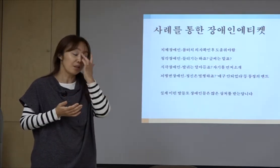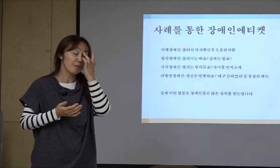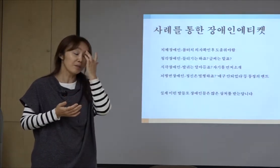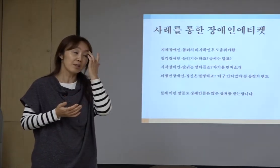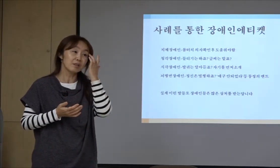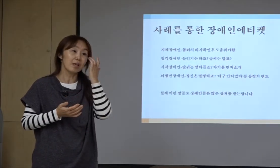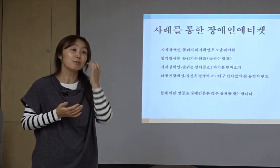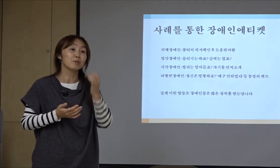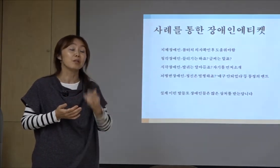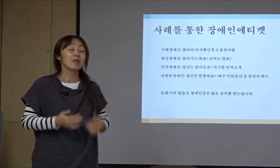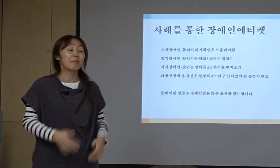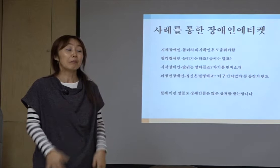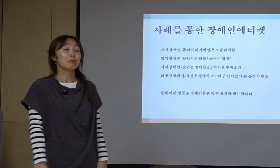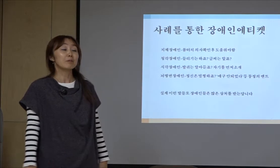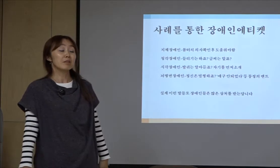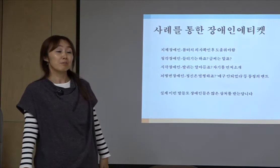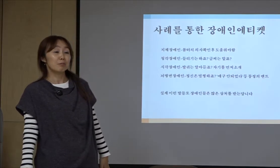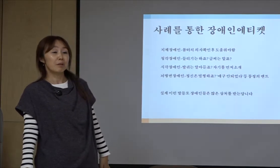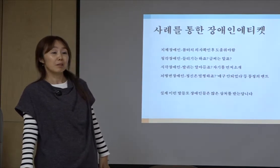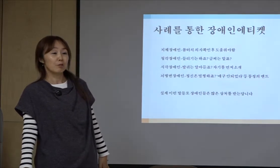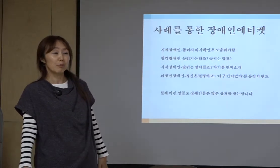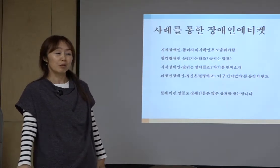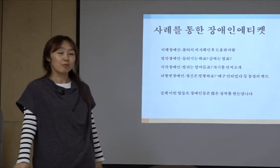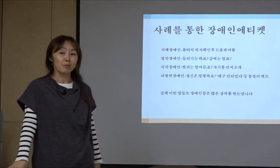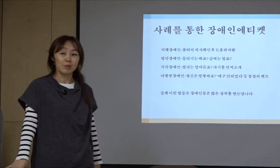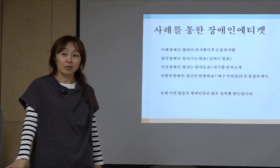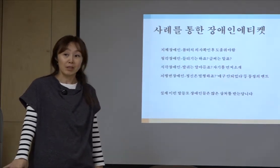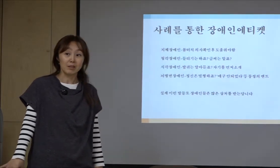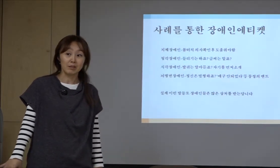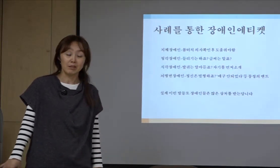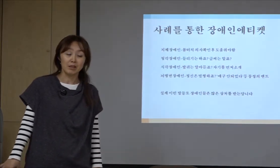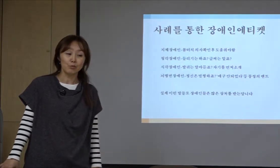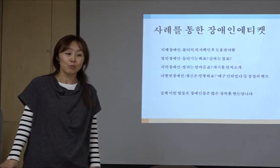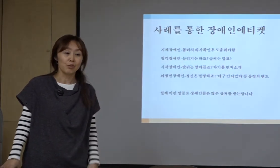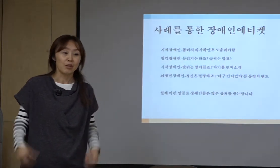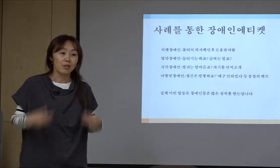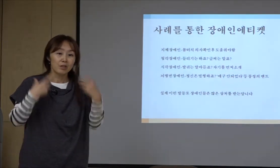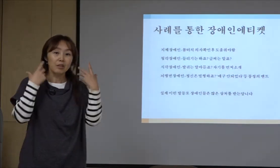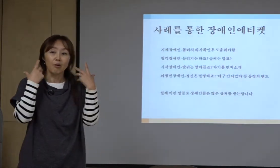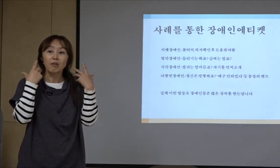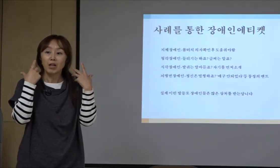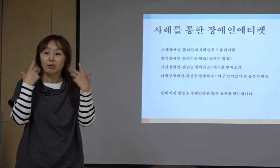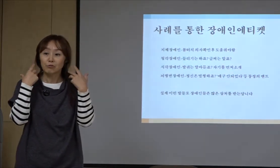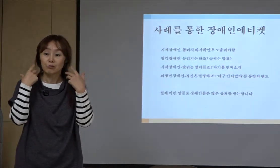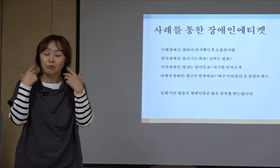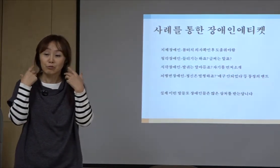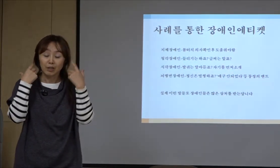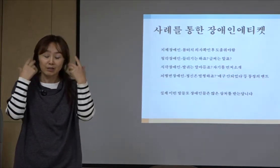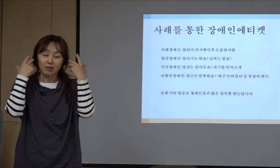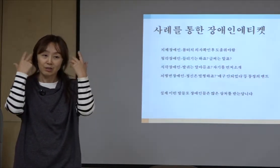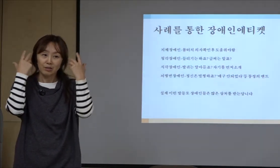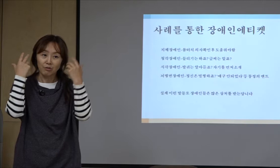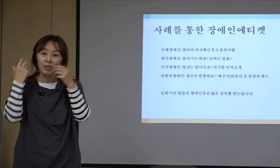내병면 장애인들 대부분 막 몸 이렇게 불편하고 뭐 이렇게 그래도 되게 건강하고 아니 저기